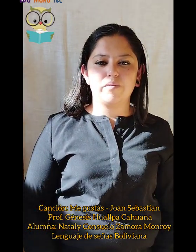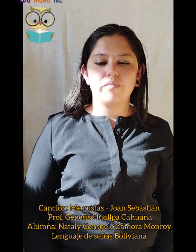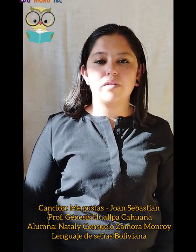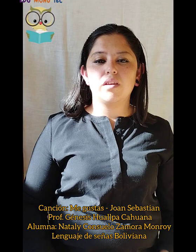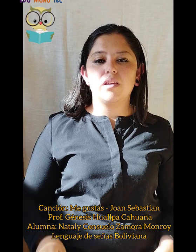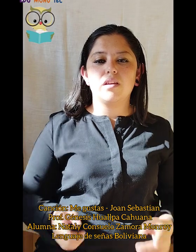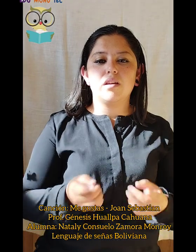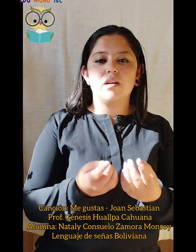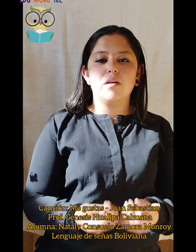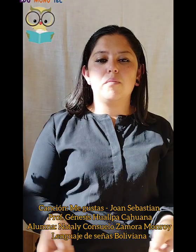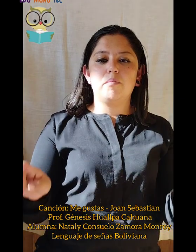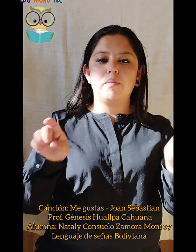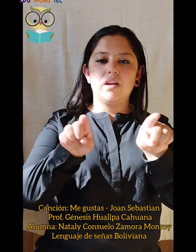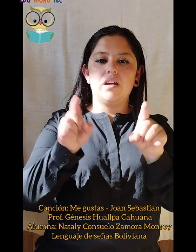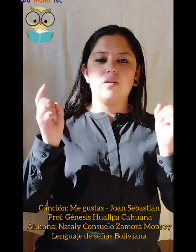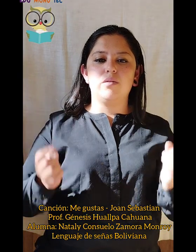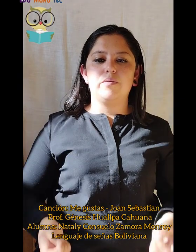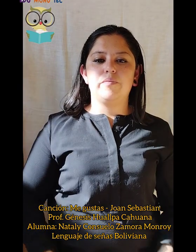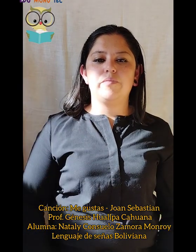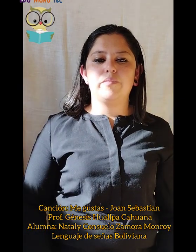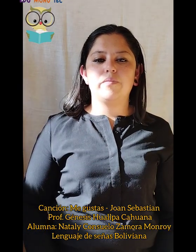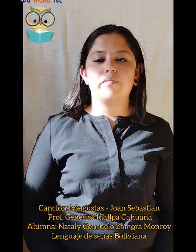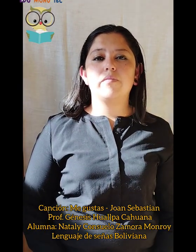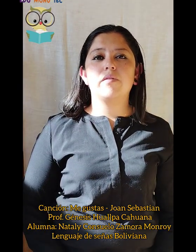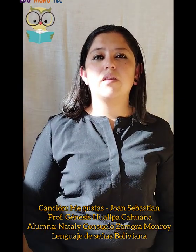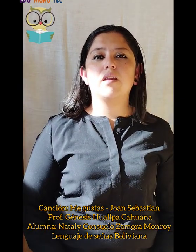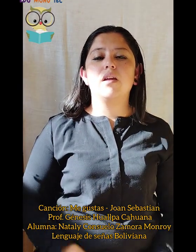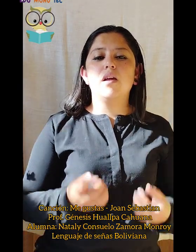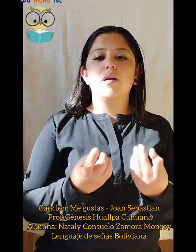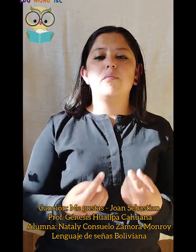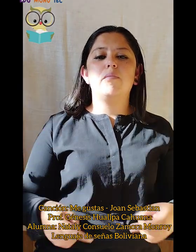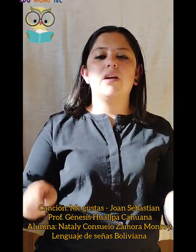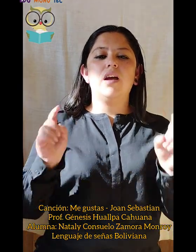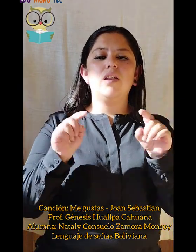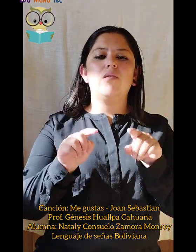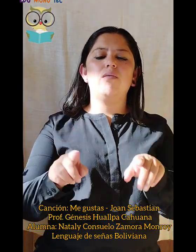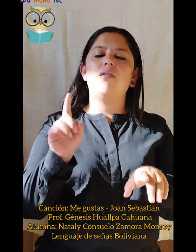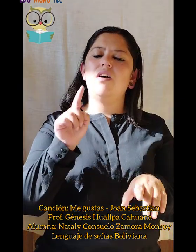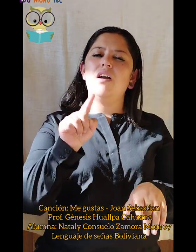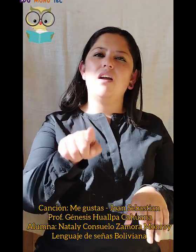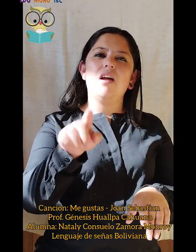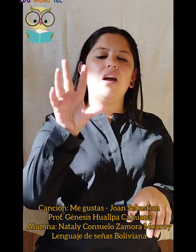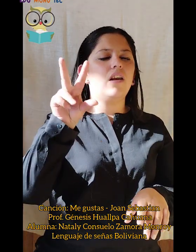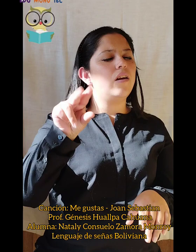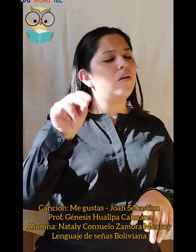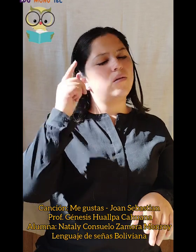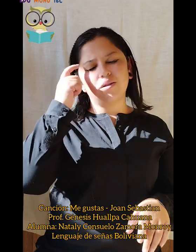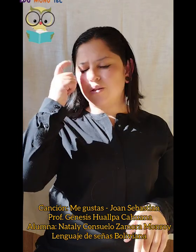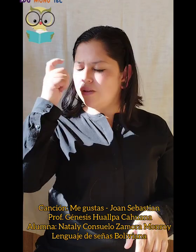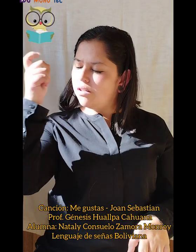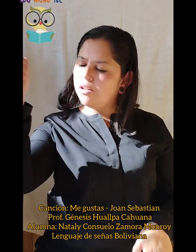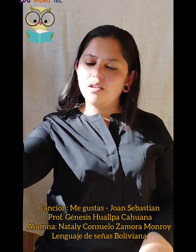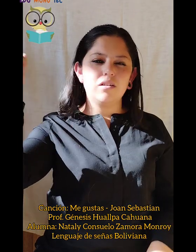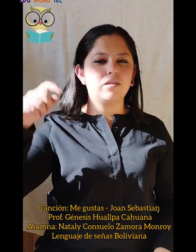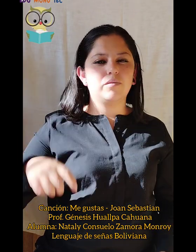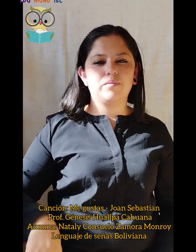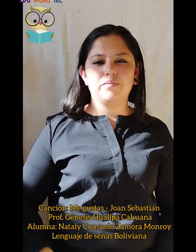Pecado, pecado fuera no soñar